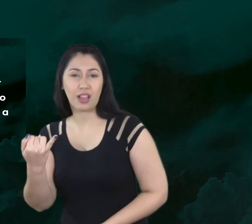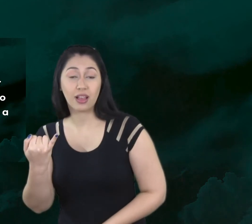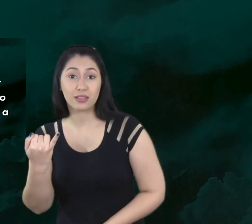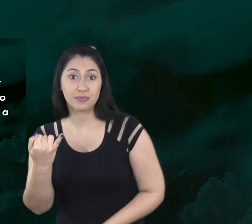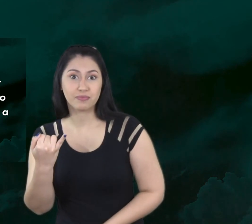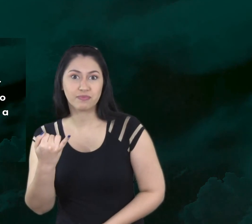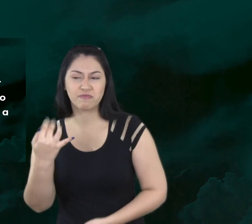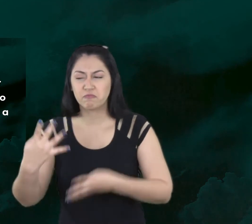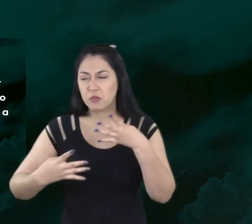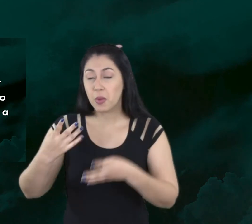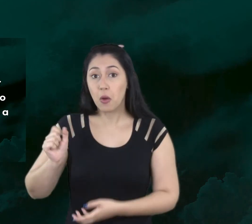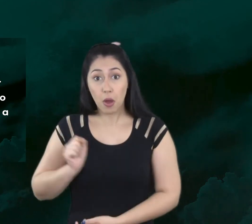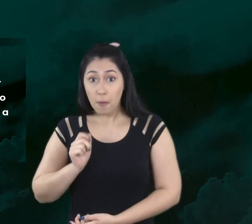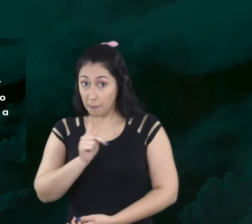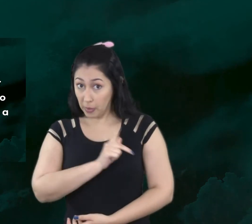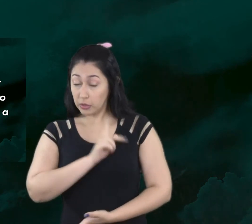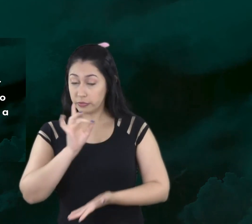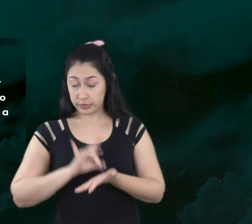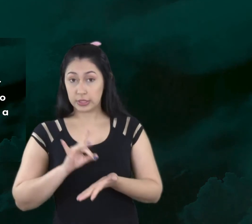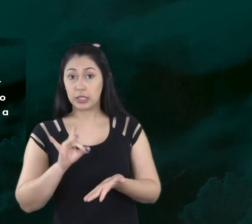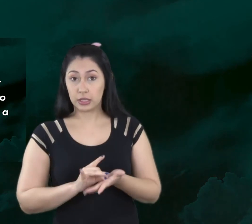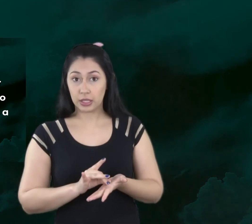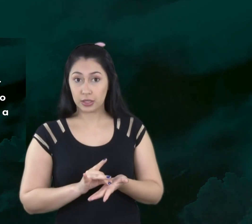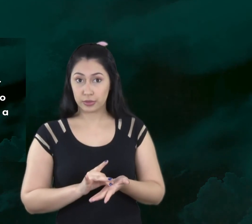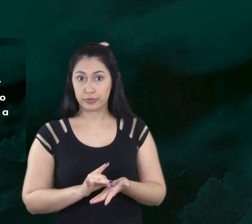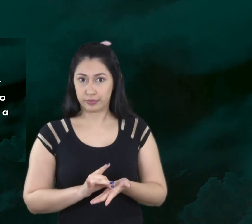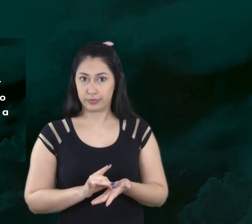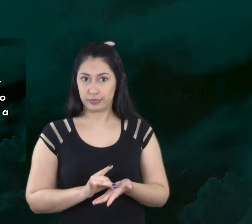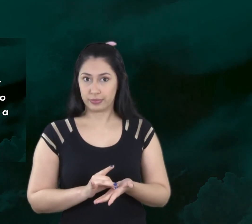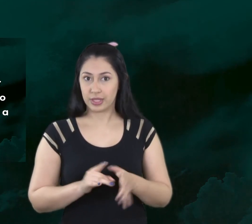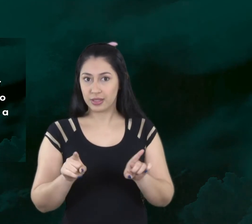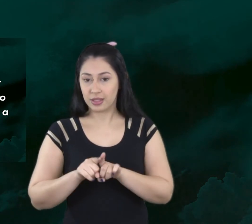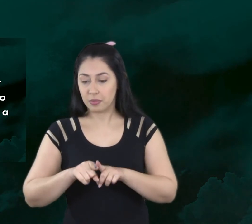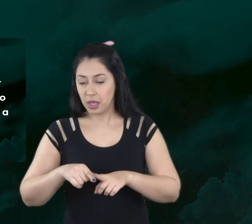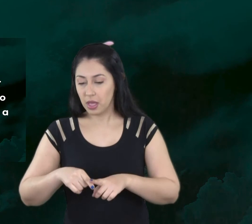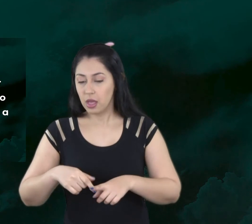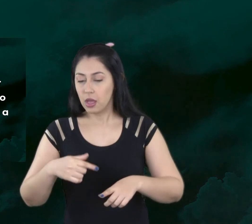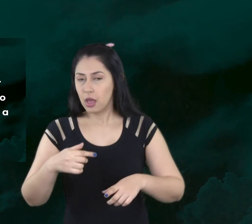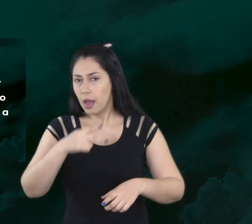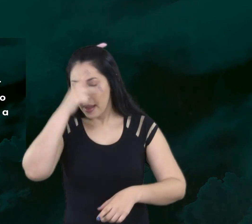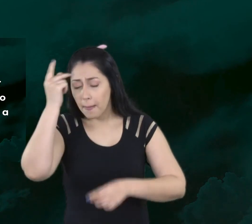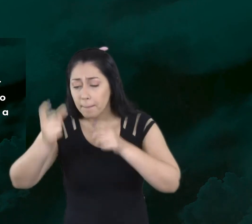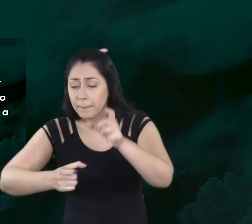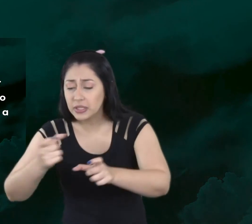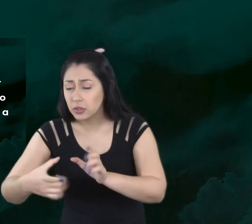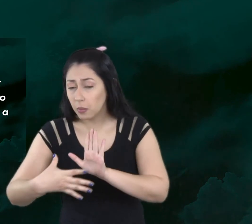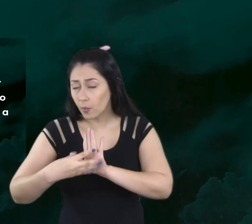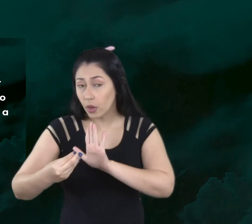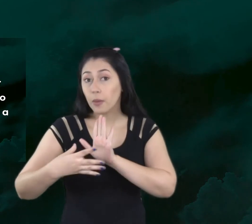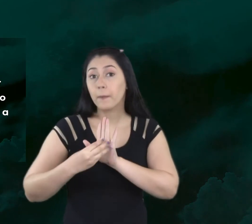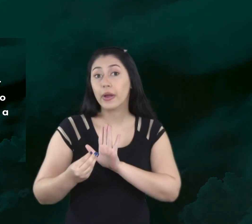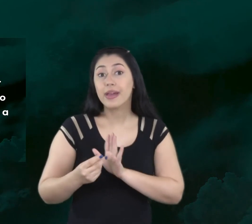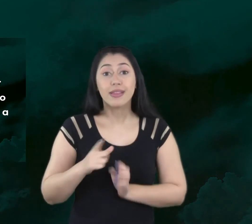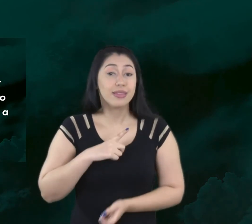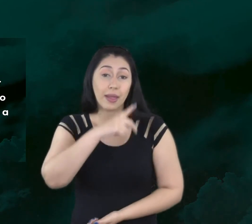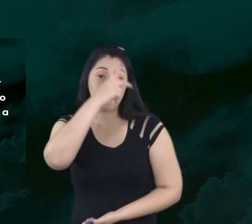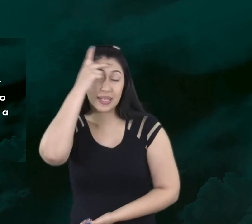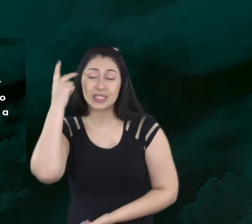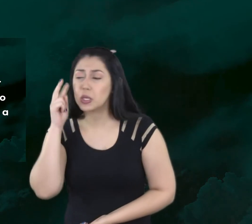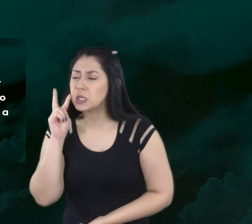os apóstolos verdadeiros e os que foram gerados pela palavra da pregação deles, para tirar vantagem,